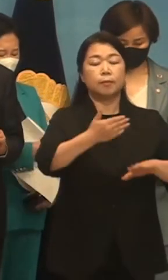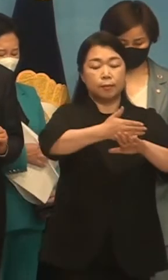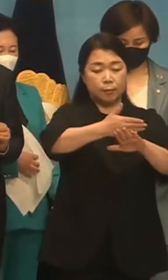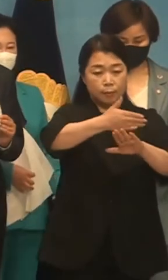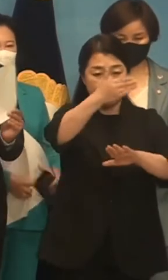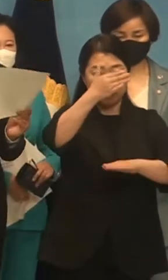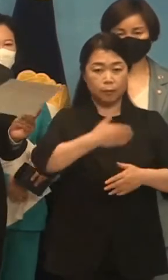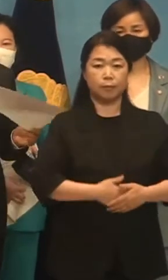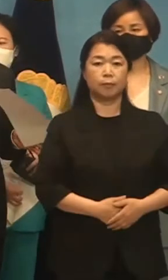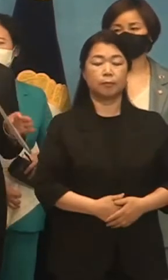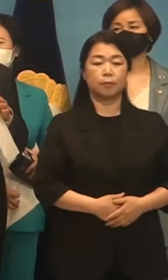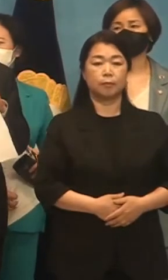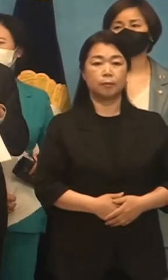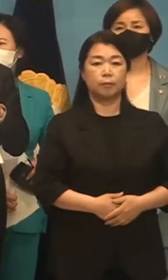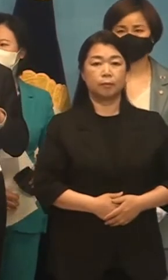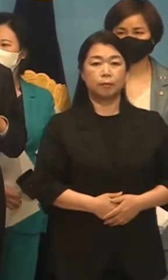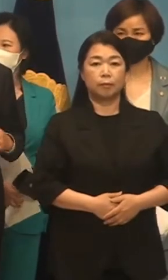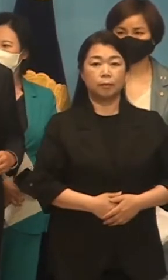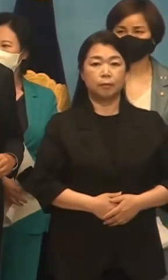감사합니다.